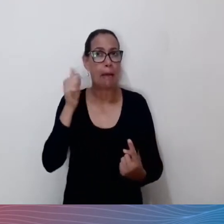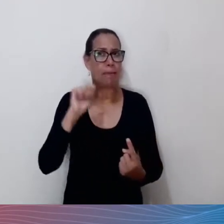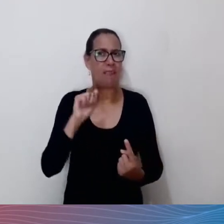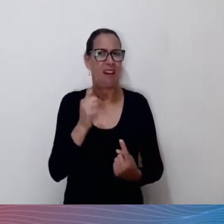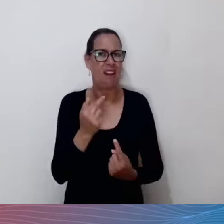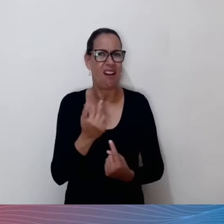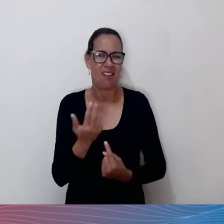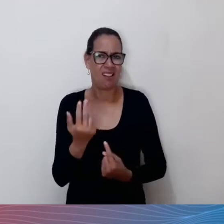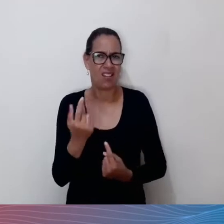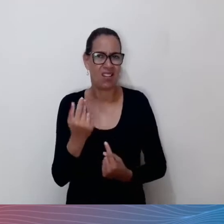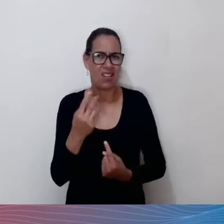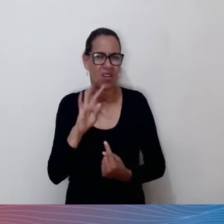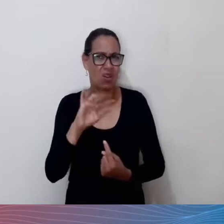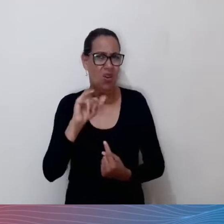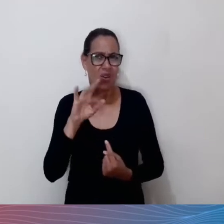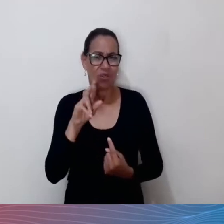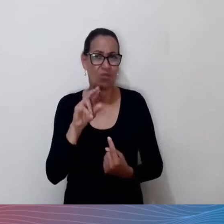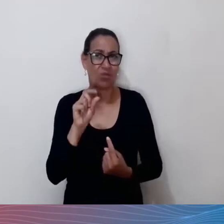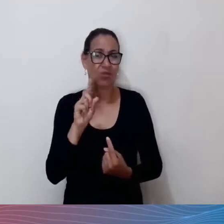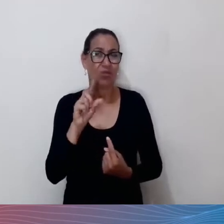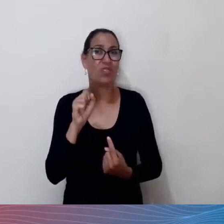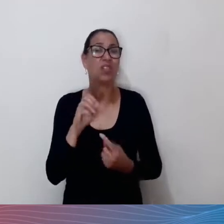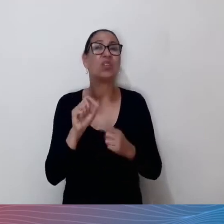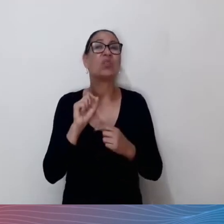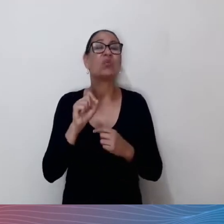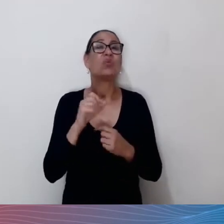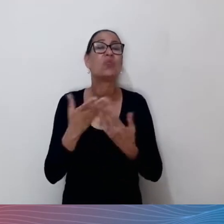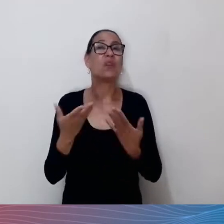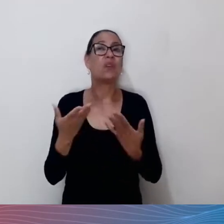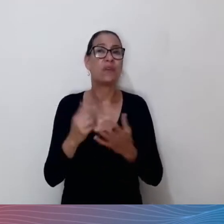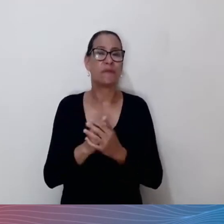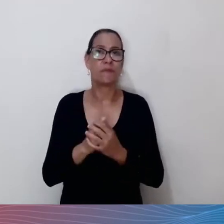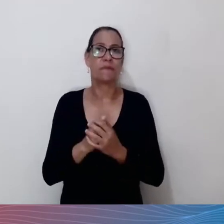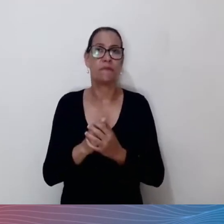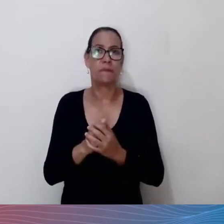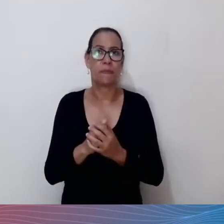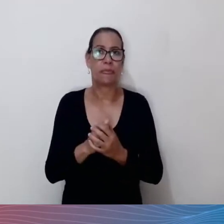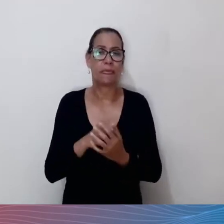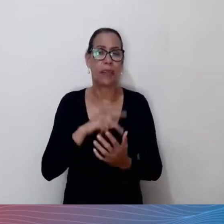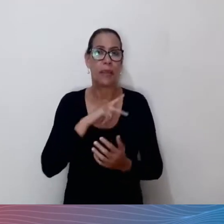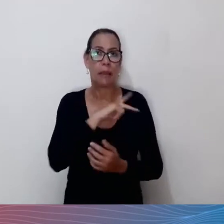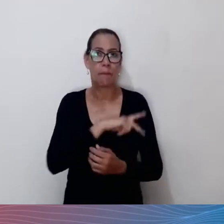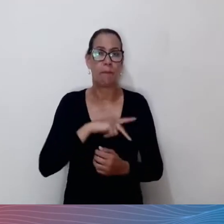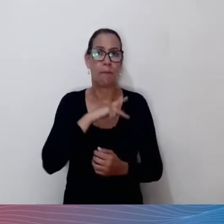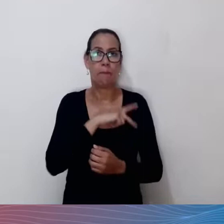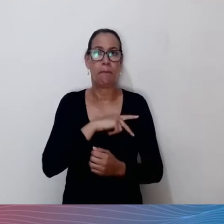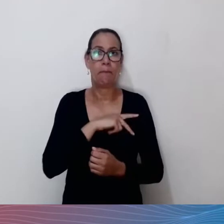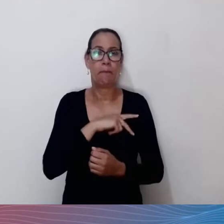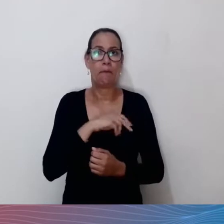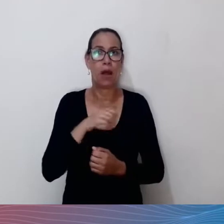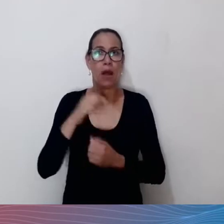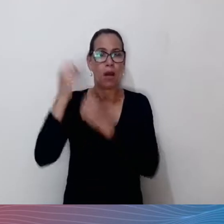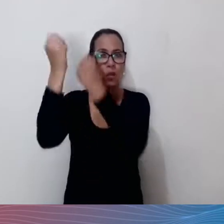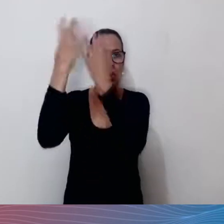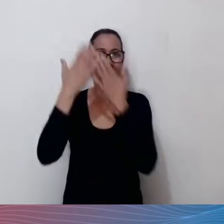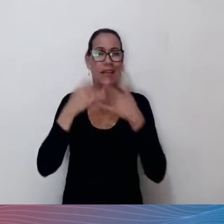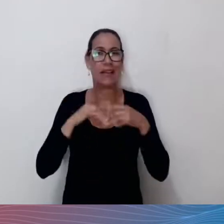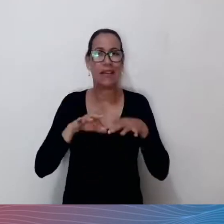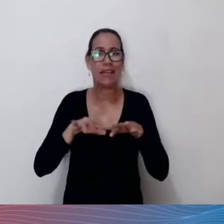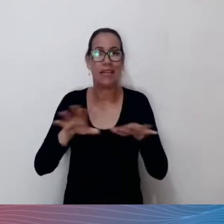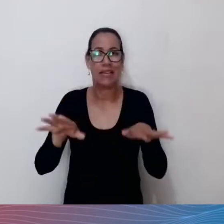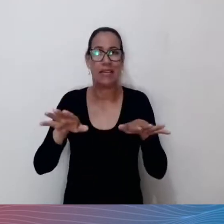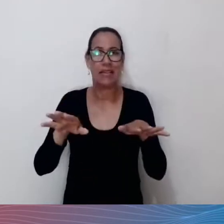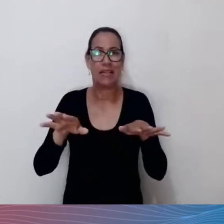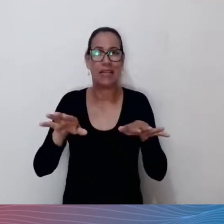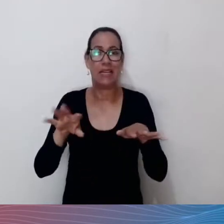O que desse canal fluía, irmãos, era graça e era trigo. Porque o trigo tem vida. O